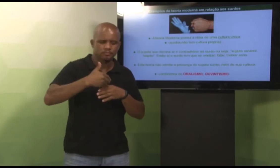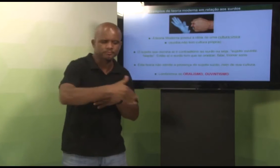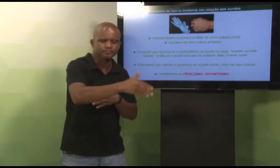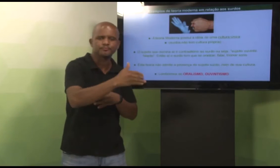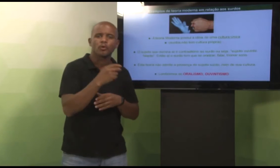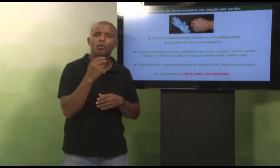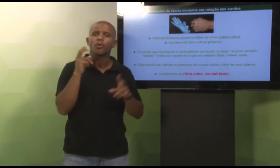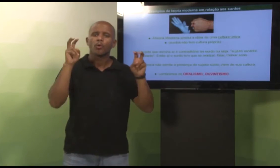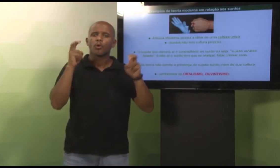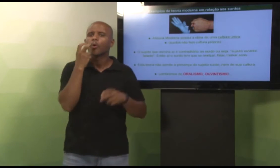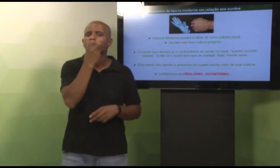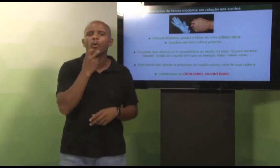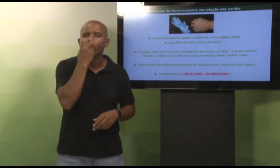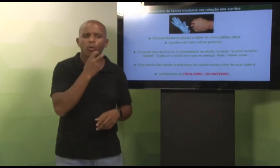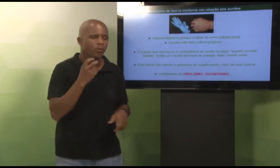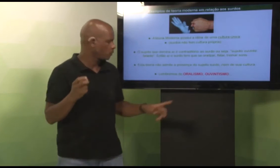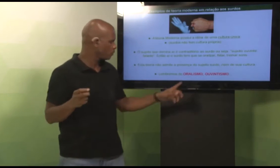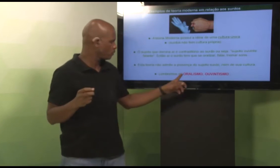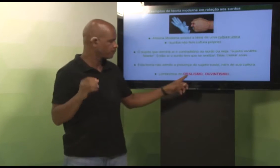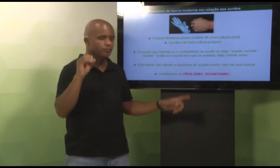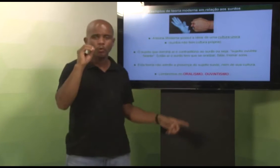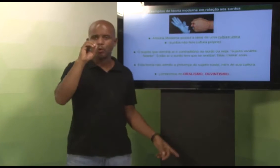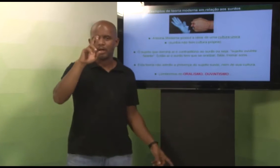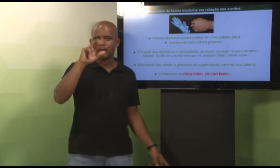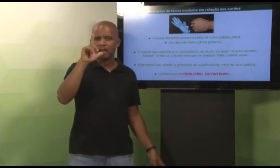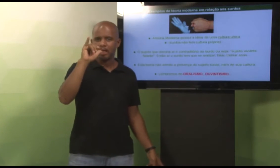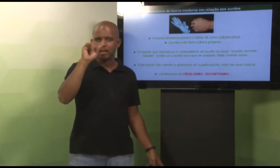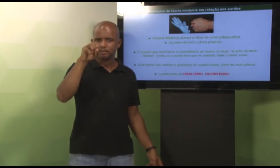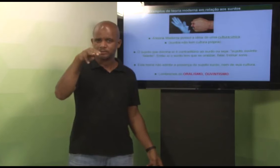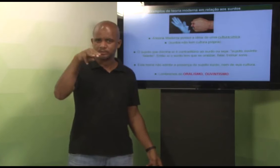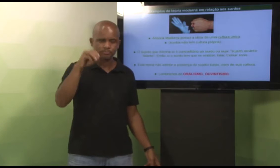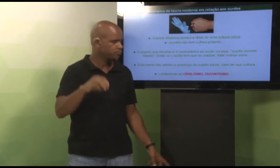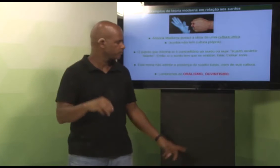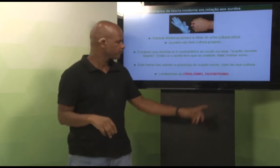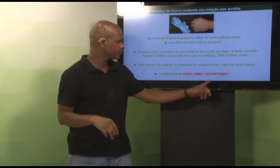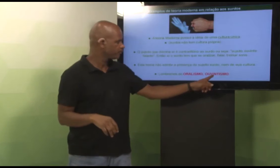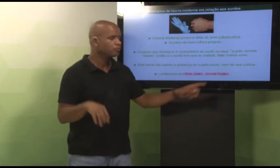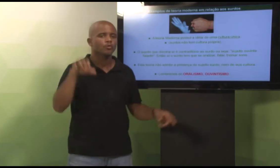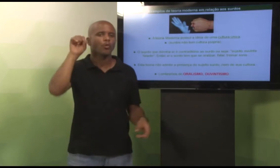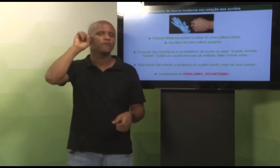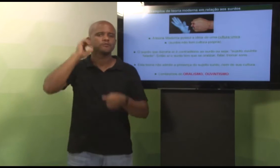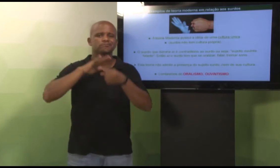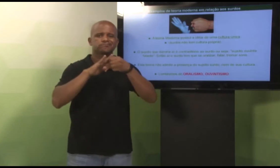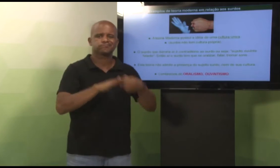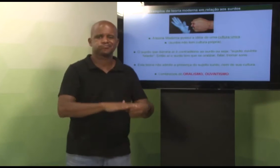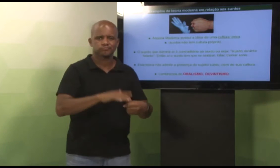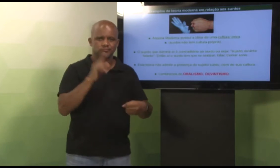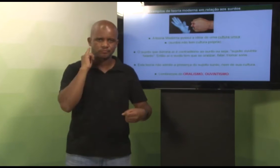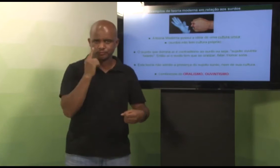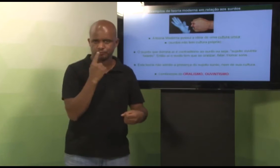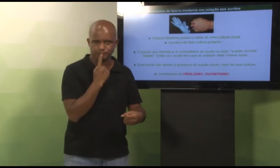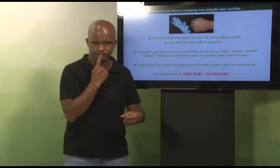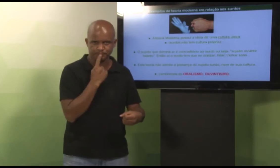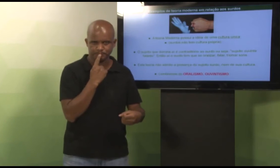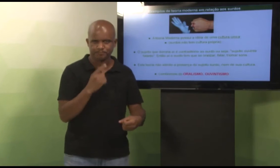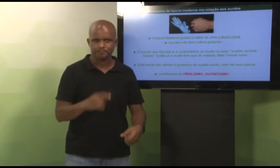vitórias. Explicando ainda sobre o processo de oralismo e ouvintismo